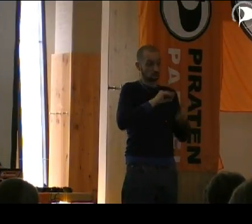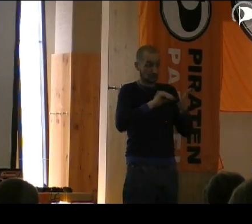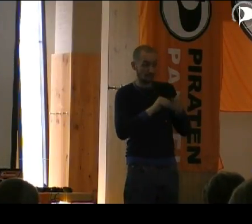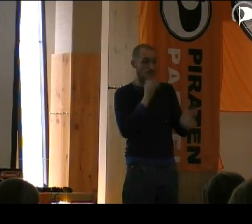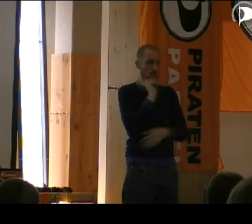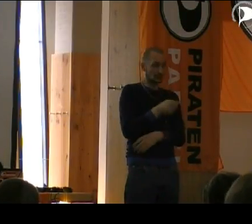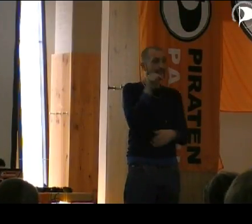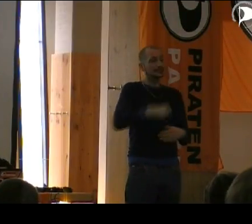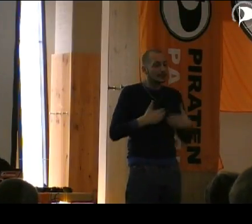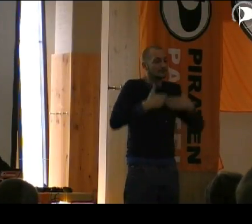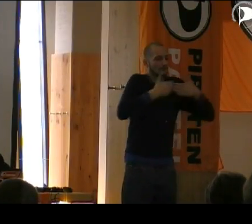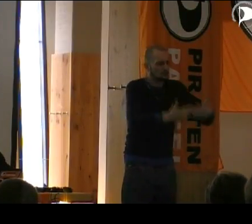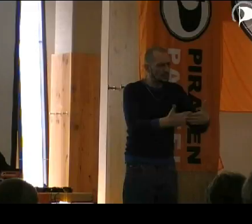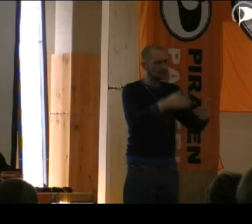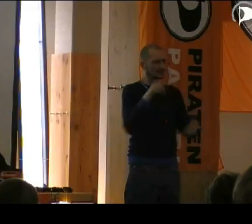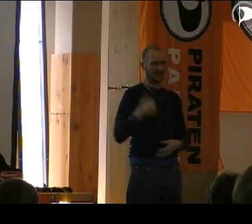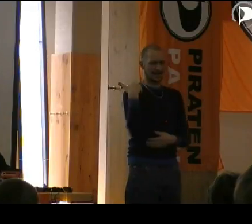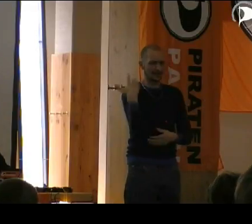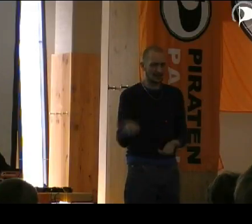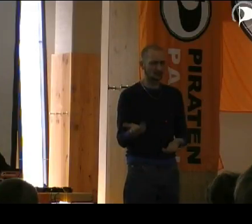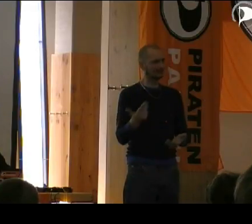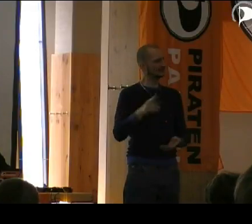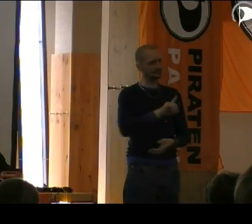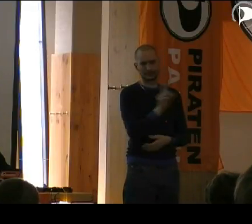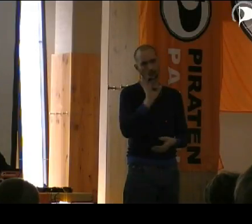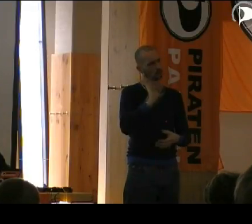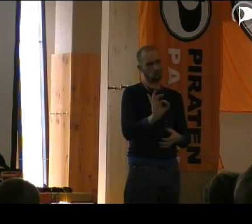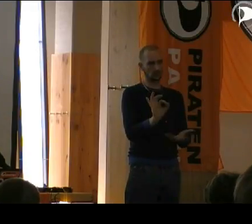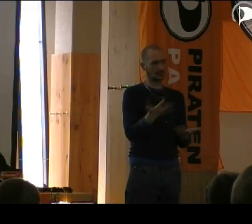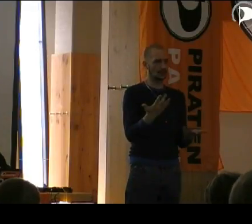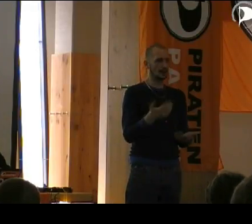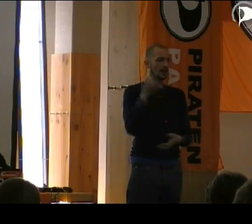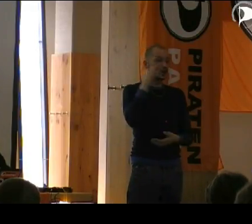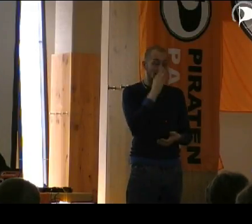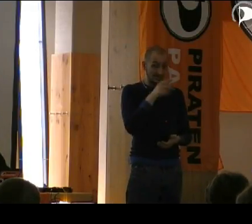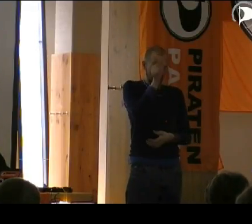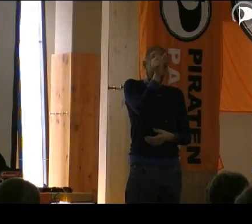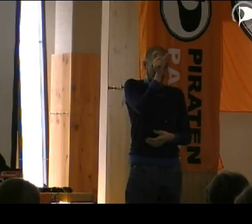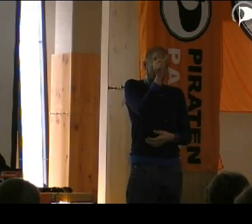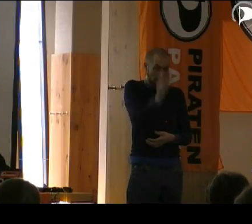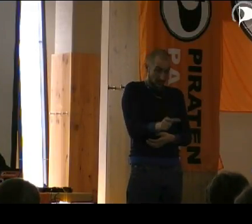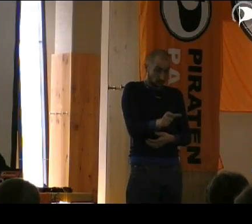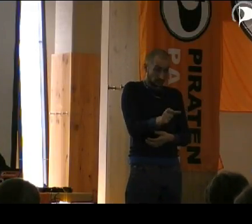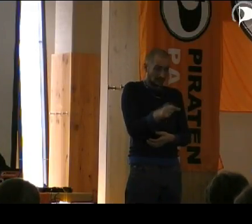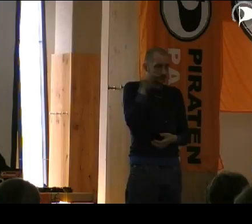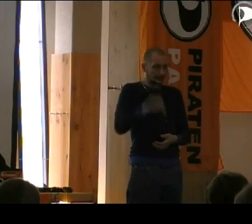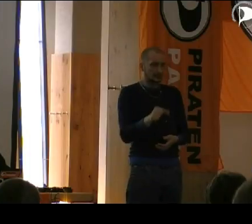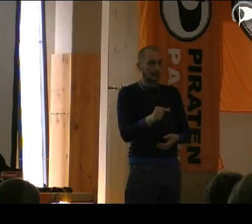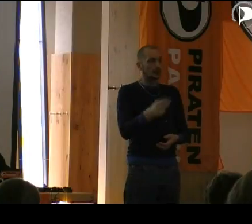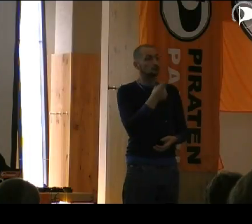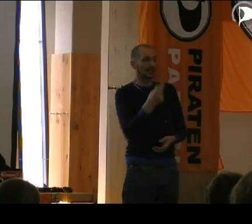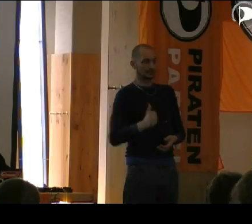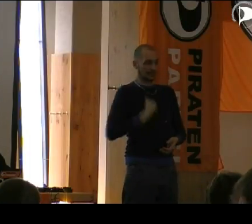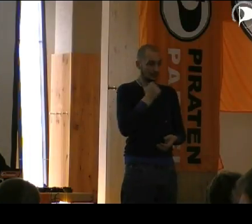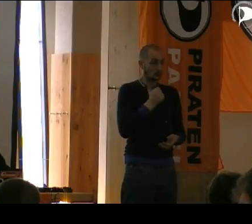sieben von denen lasst und finde ich als nicht gelungen weil einige werden ab dem zeit und wurde schatzmeister bist